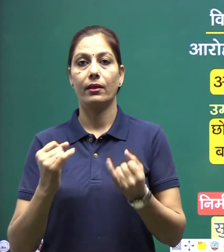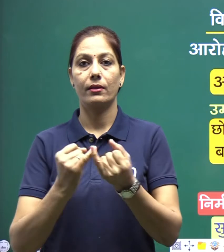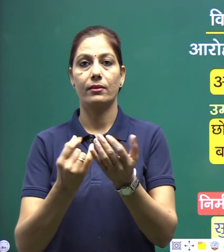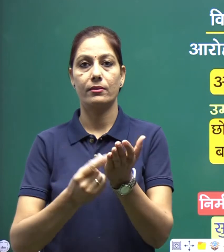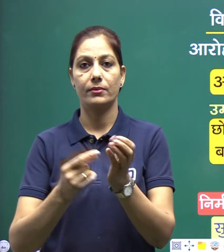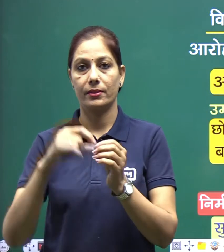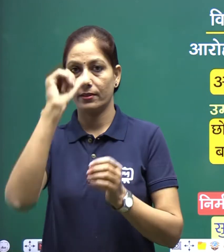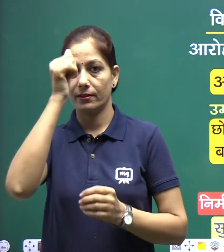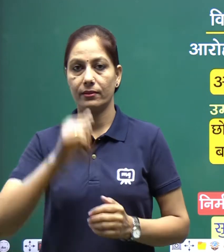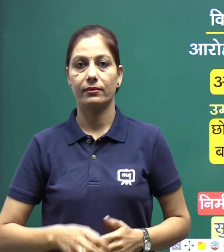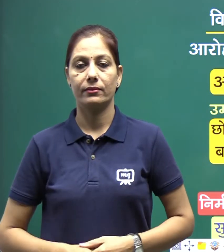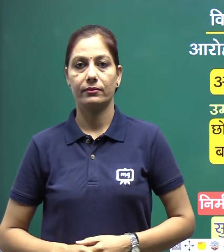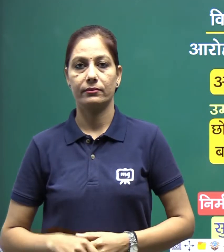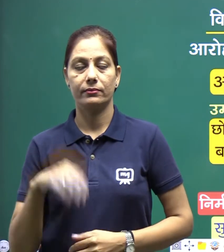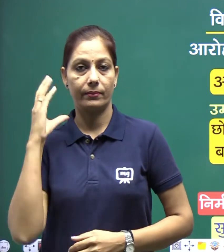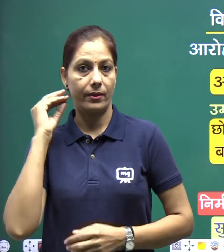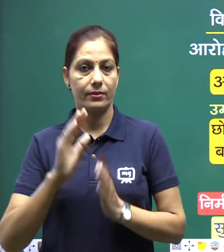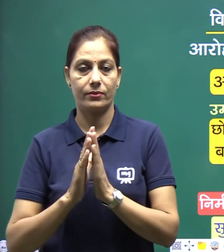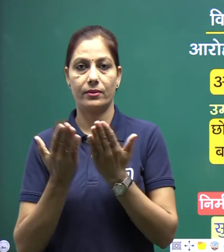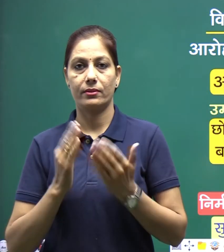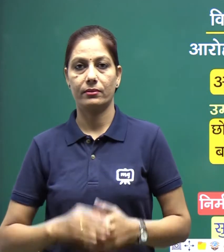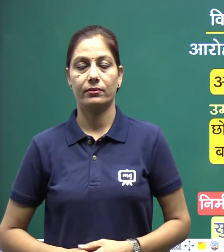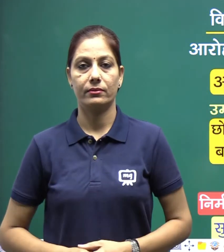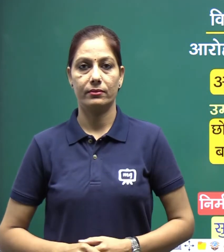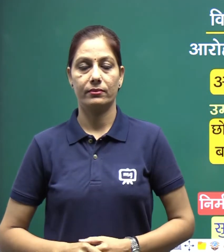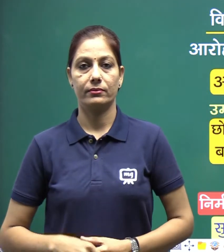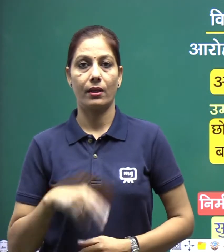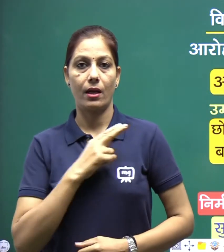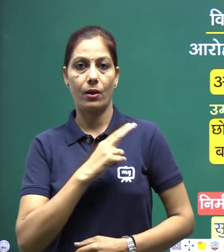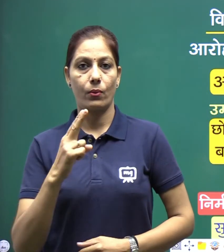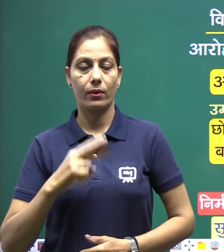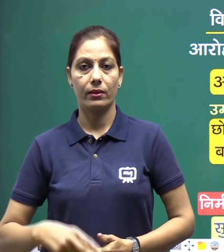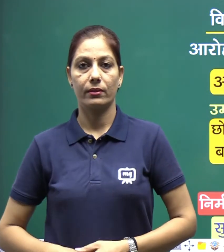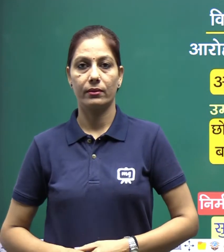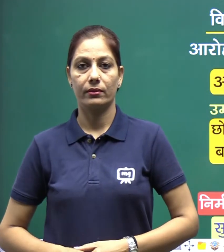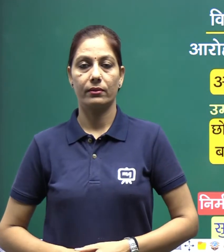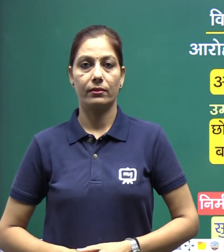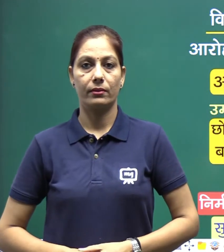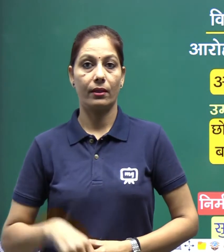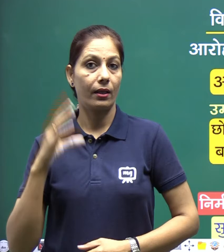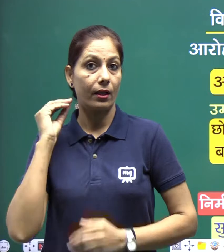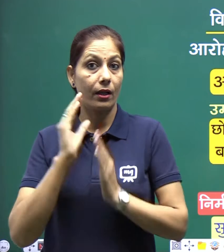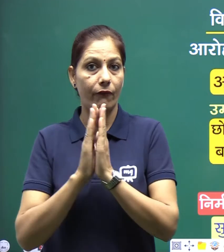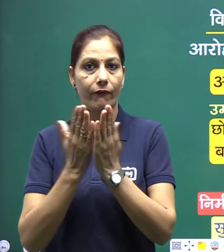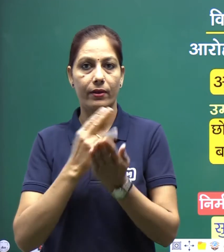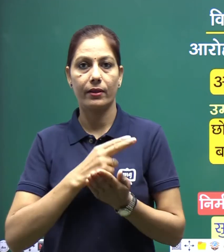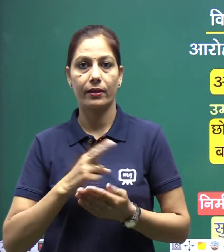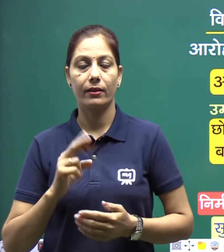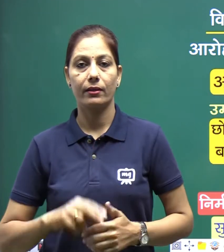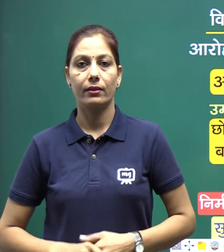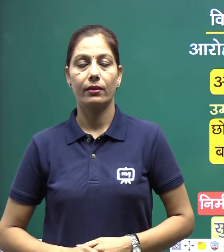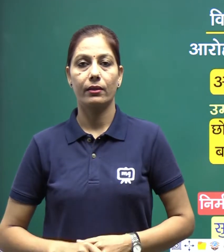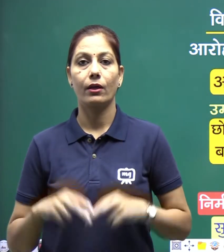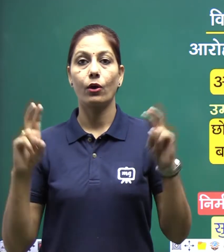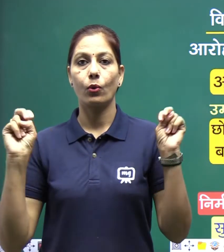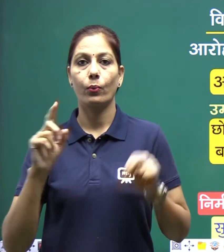हिंदी विषय की पाठ्य पुस्तक आरोह के काव्यखंड के